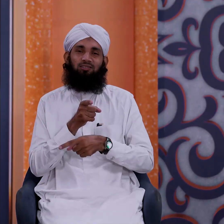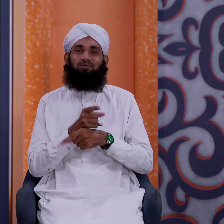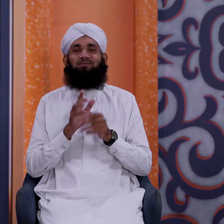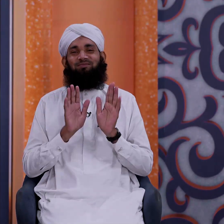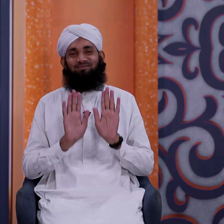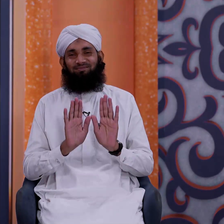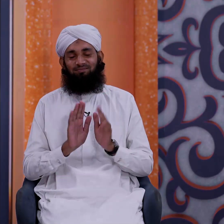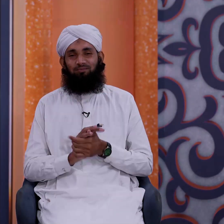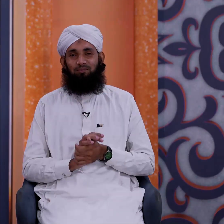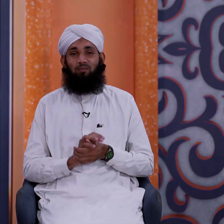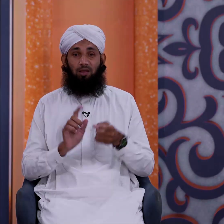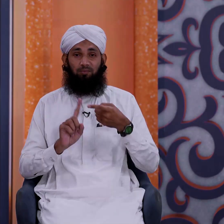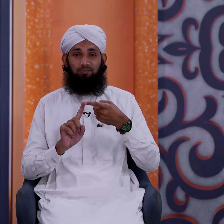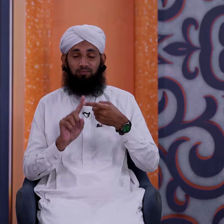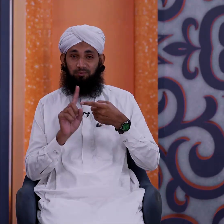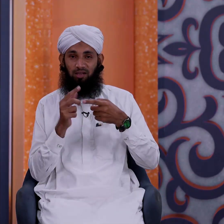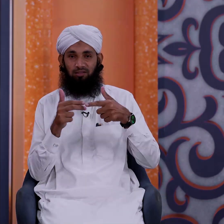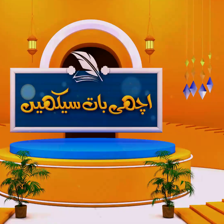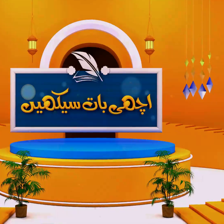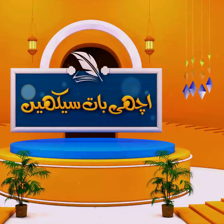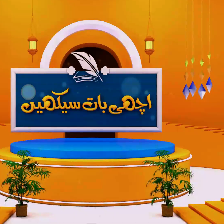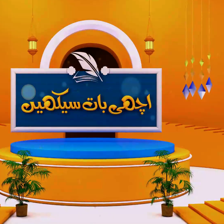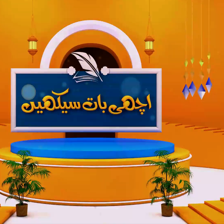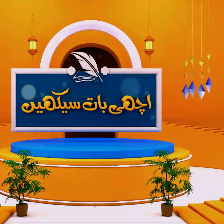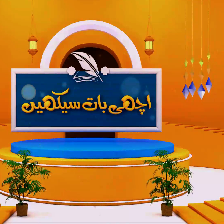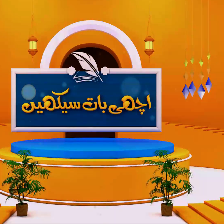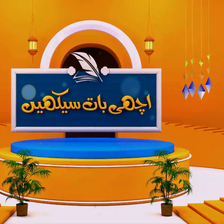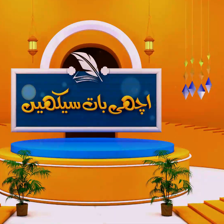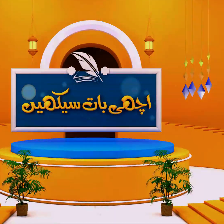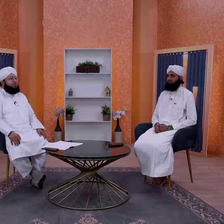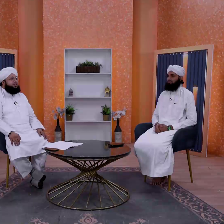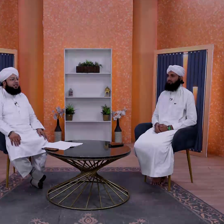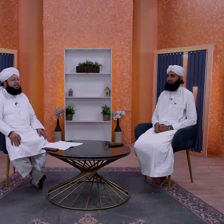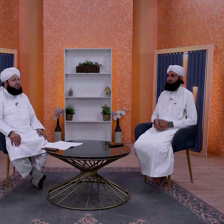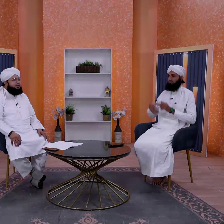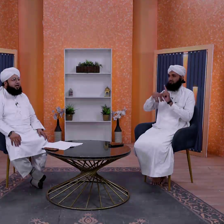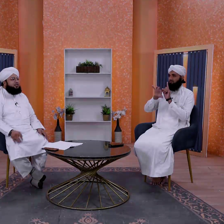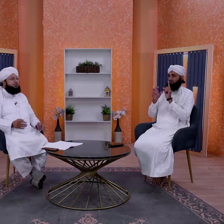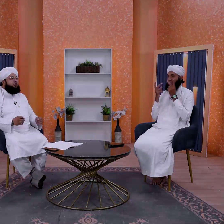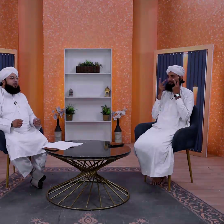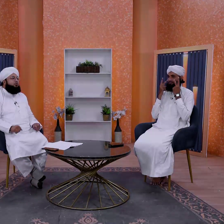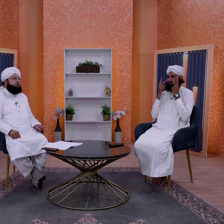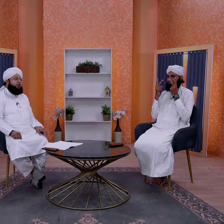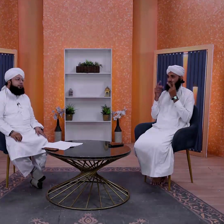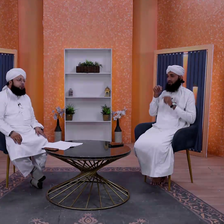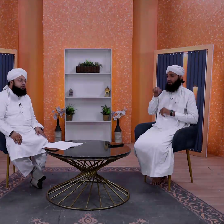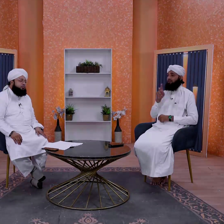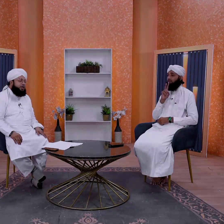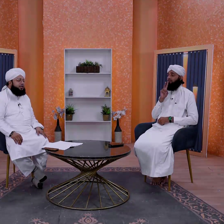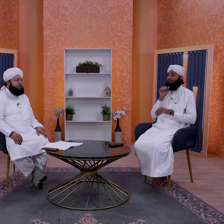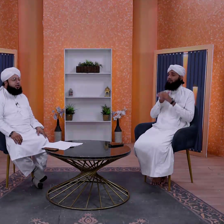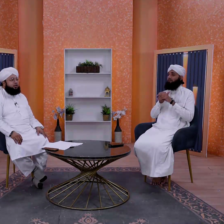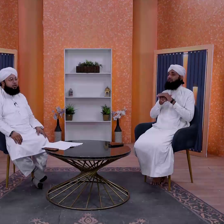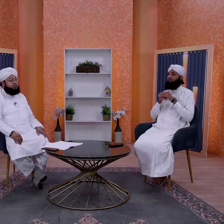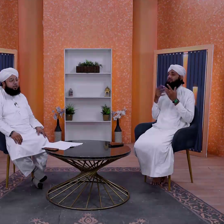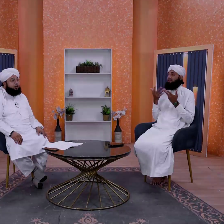سیکھتے ہیں۔ آئیے بڑھتے ہیں اپنے پہلے سیگمنٹ کی طرف، اچھی بات سیکھیں۔ مدنی چینل کے ناظرین، آج کا جو ہمارا موضوع ہے وہ بڑا